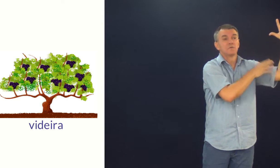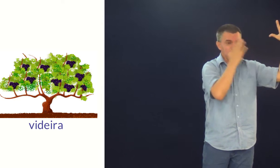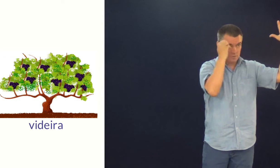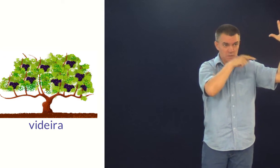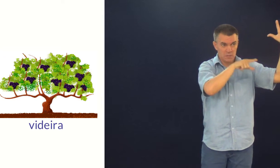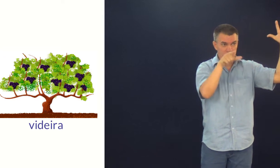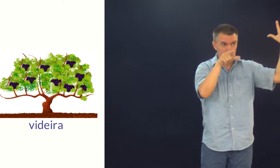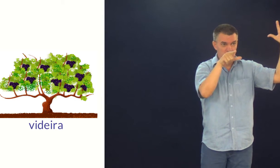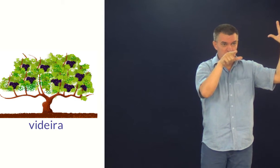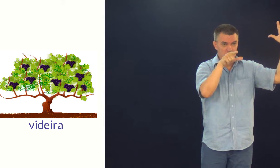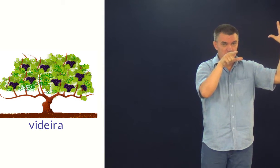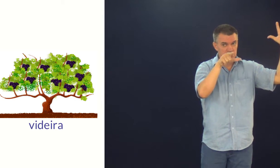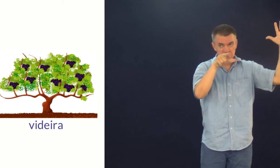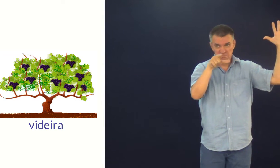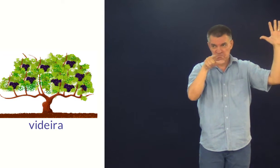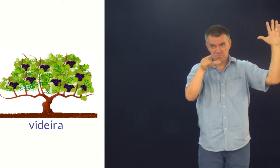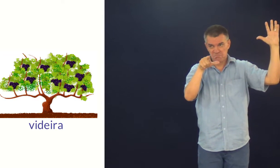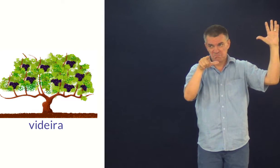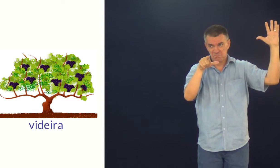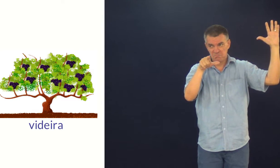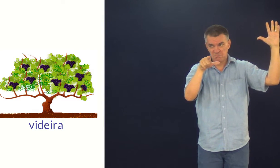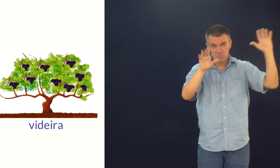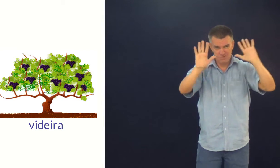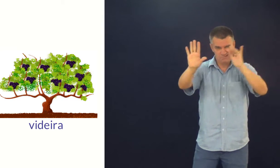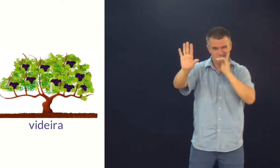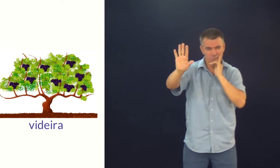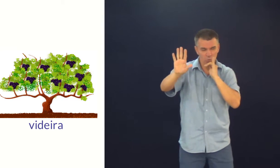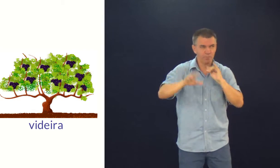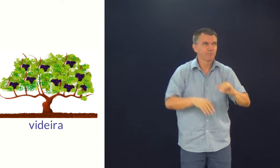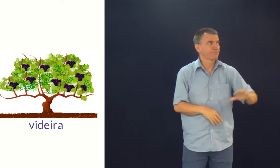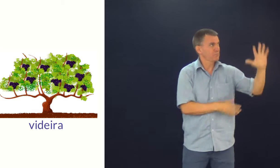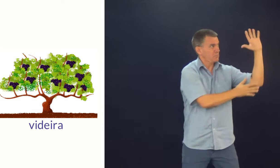sabe aquela árvore combina com limão não conhece o